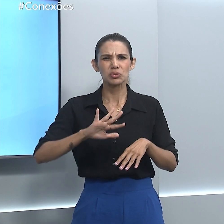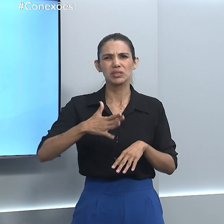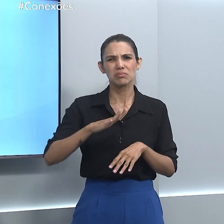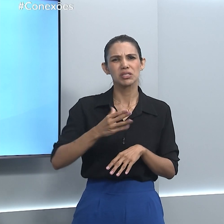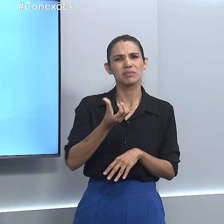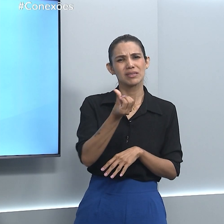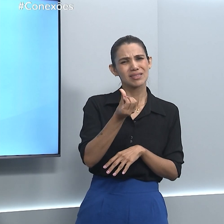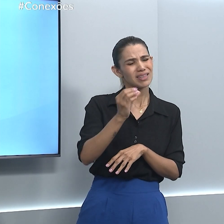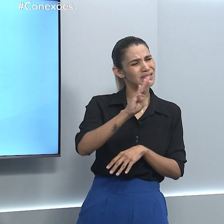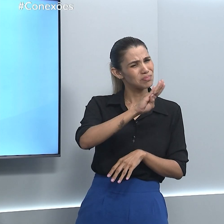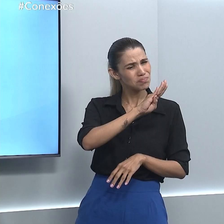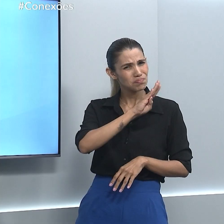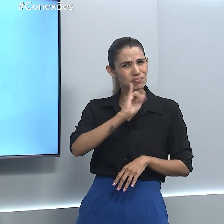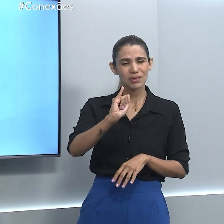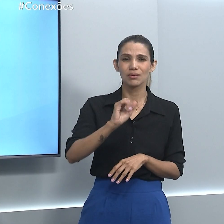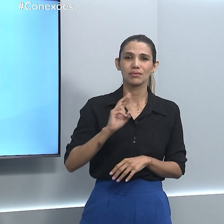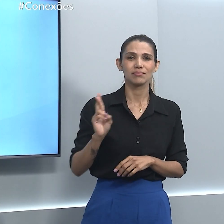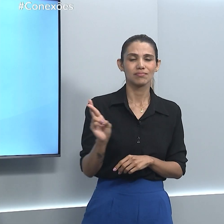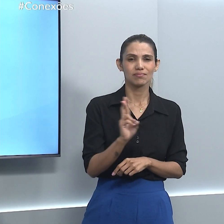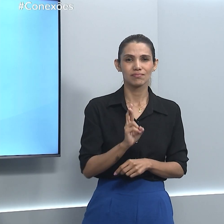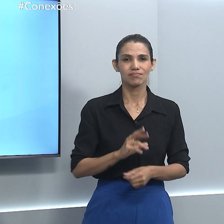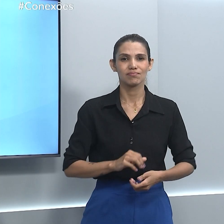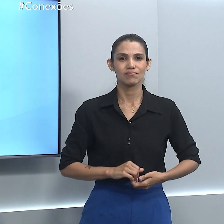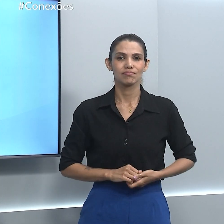6 bilhões de reais.